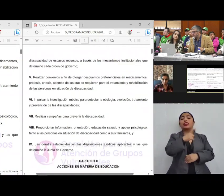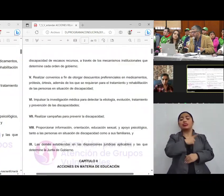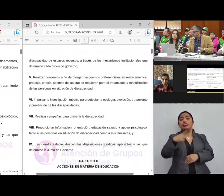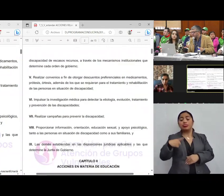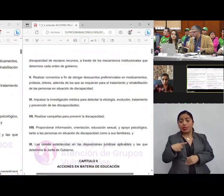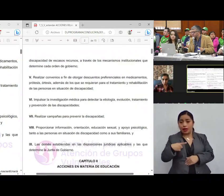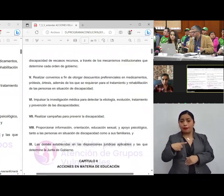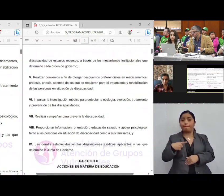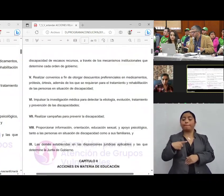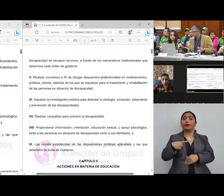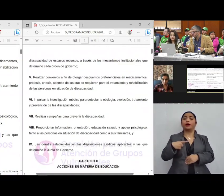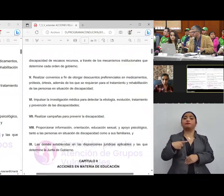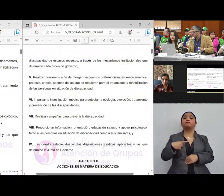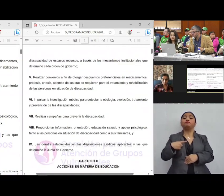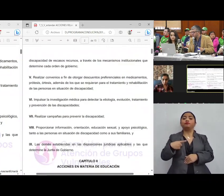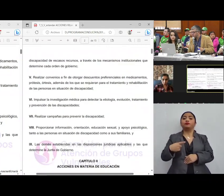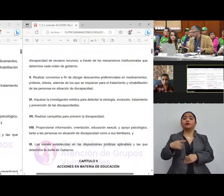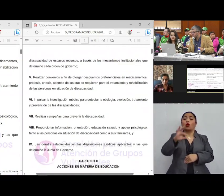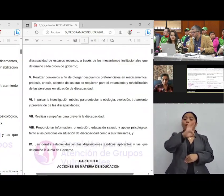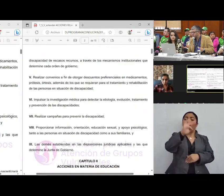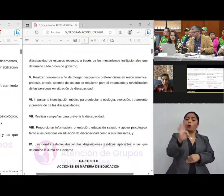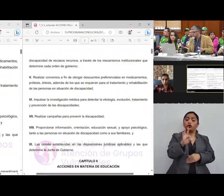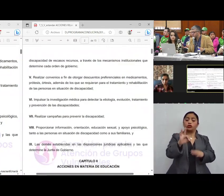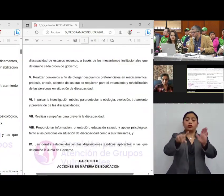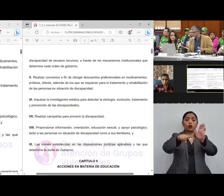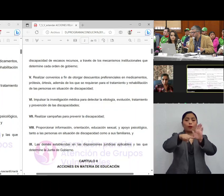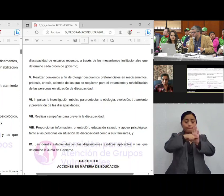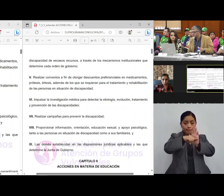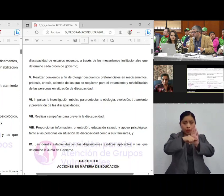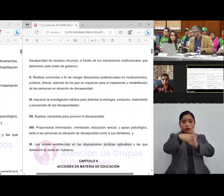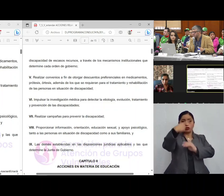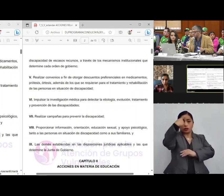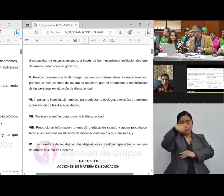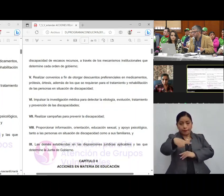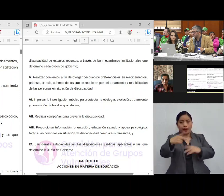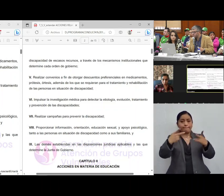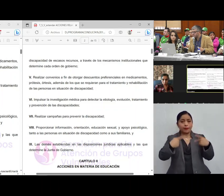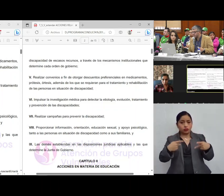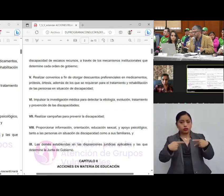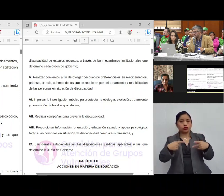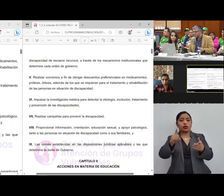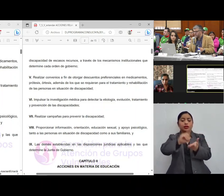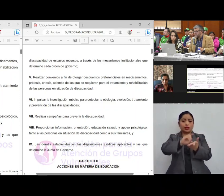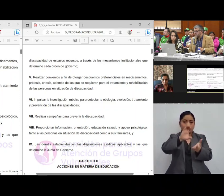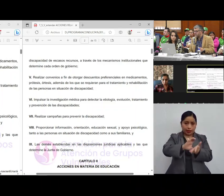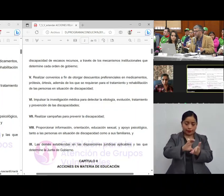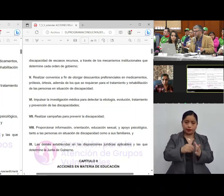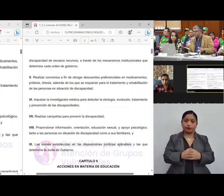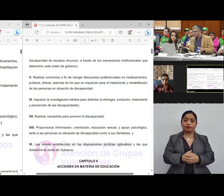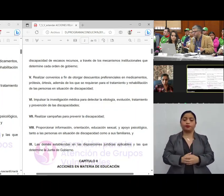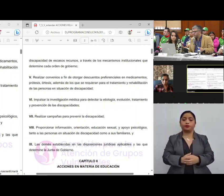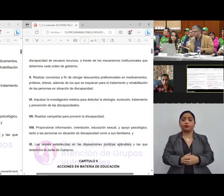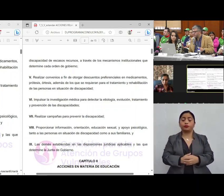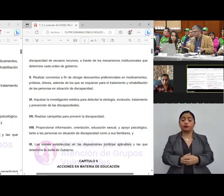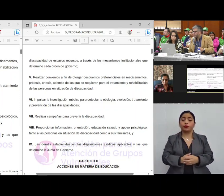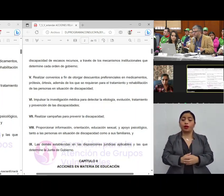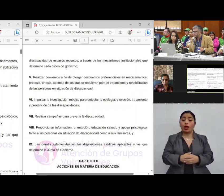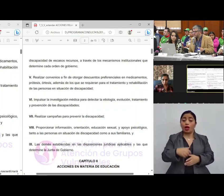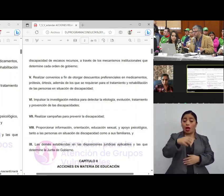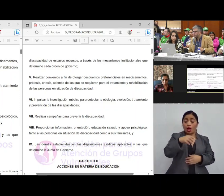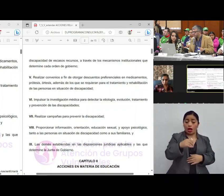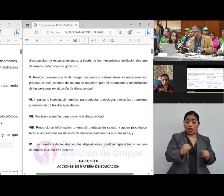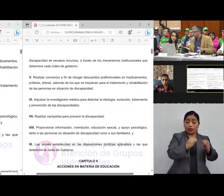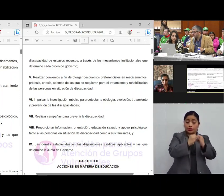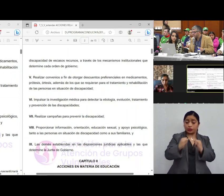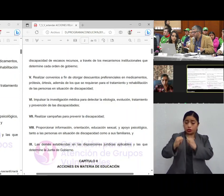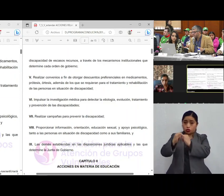órtesis, además de los que se requieran para el tratamiento y rehabilitación de las personas con discapacidad. Impulsar la